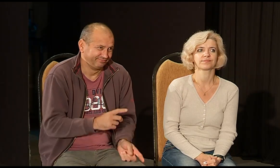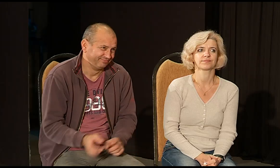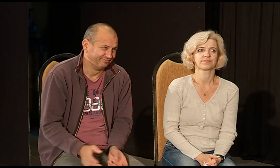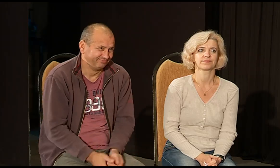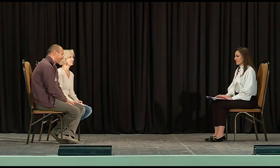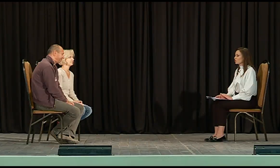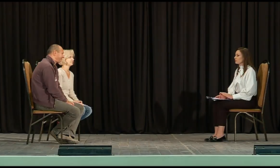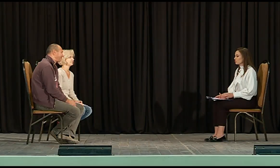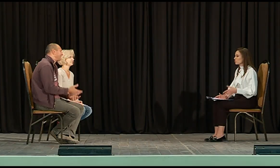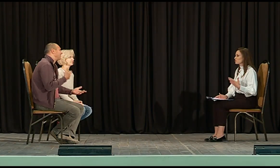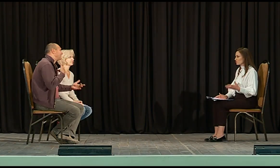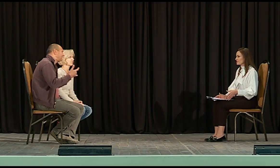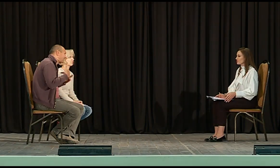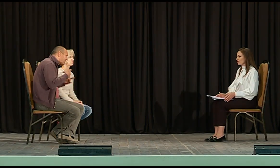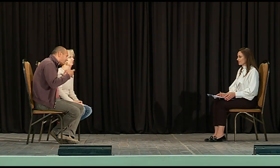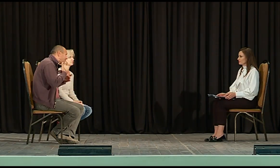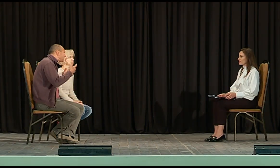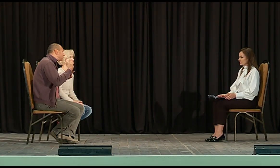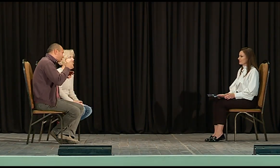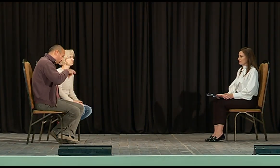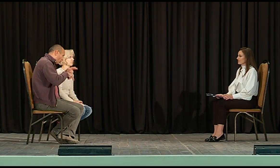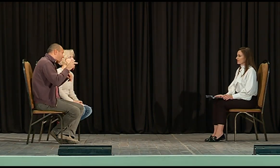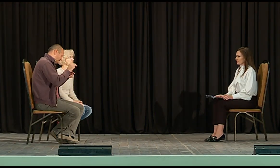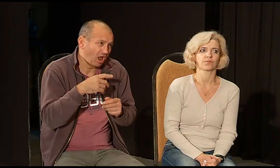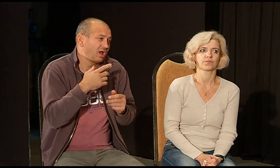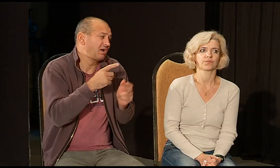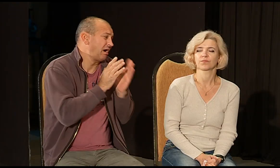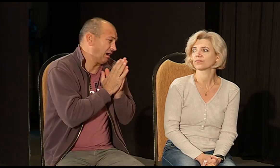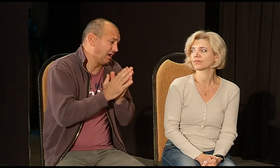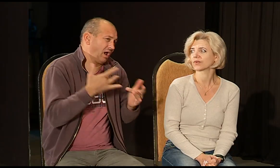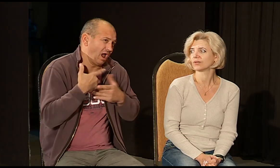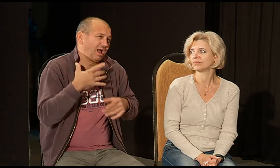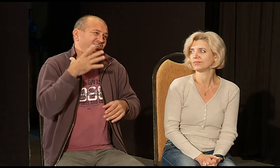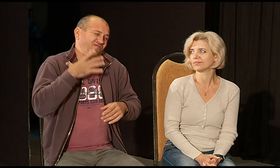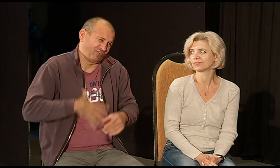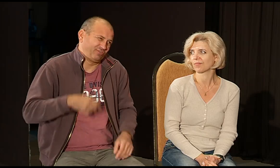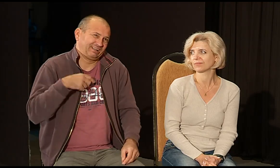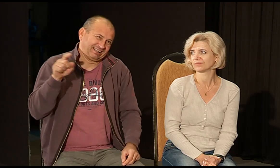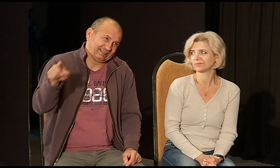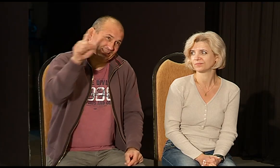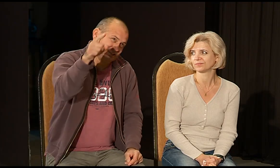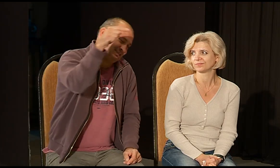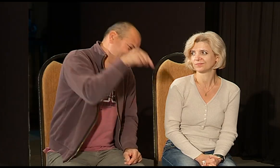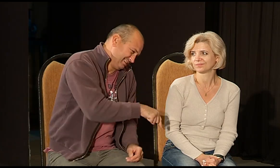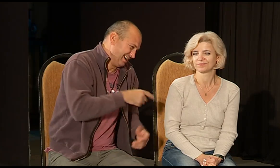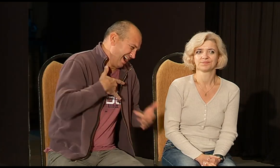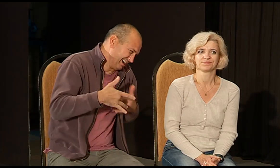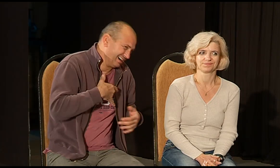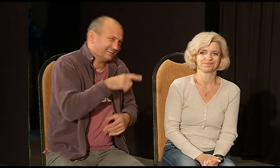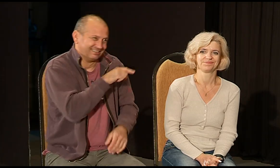comandă. În domeniul construcțiilor activezi? Reparații în apartamente, dar când